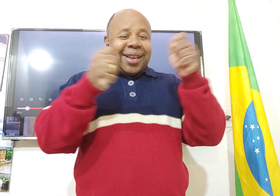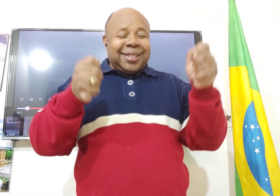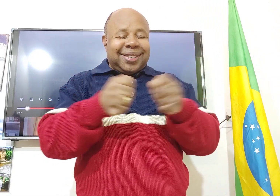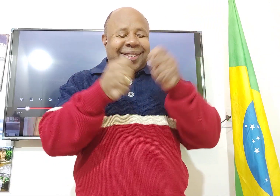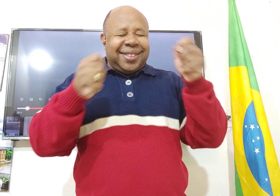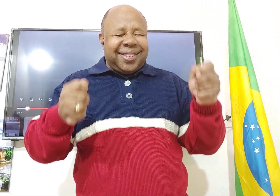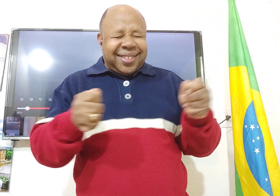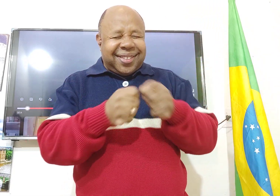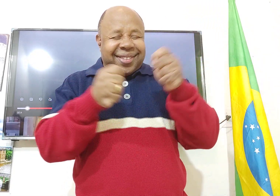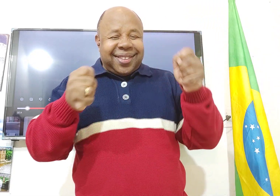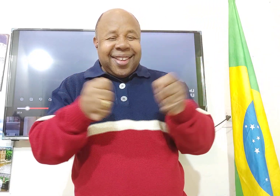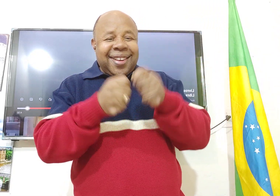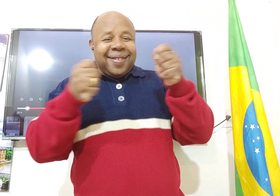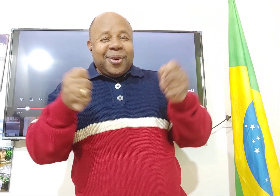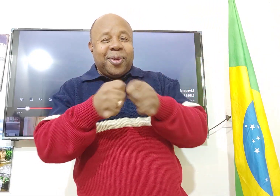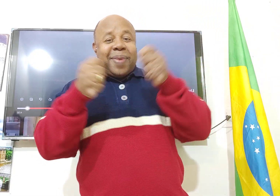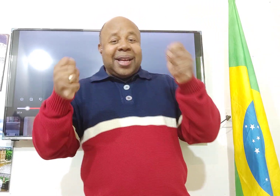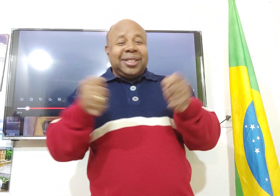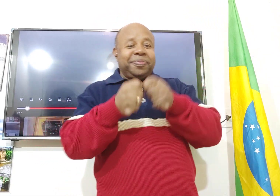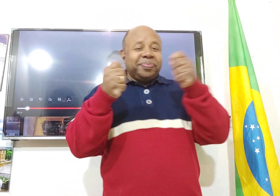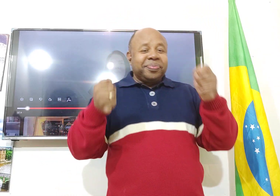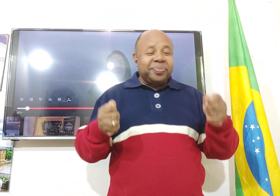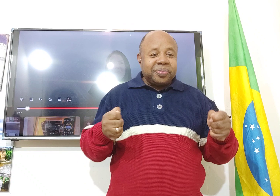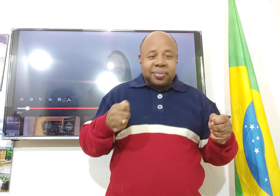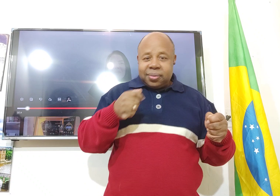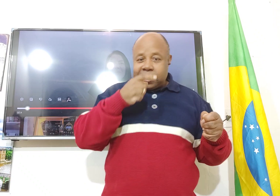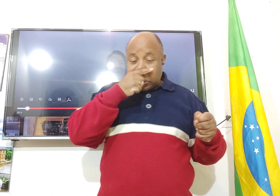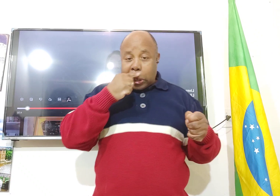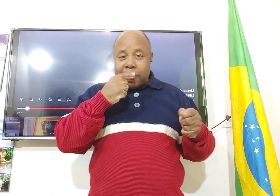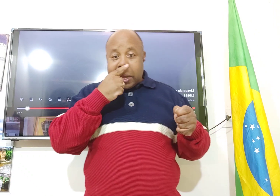bobagem. Viu? Bobagem. Tudo bem?